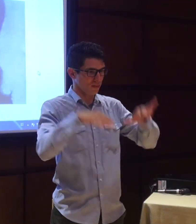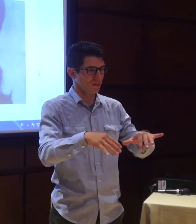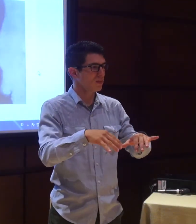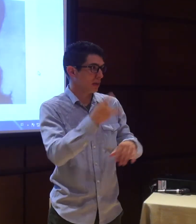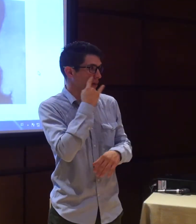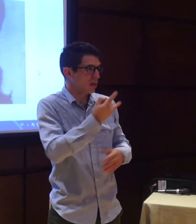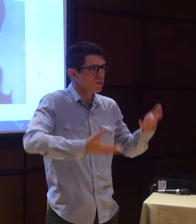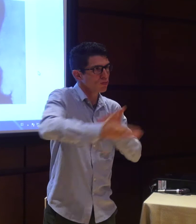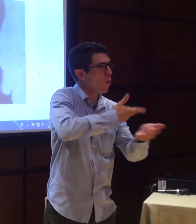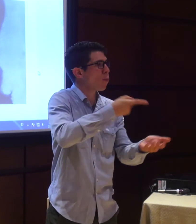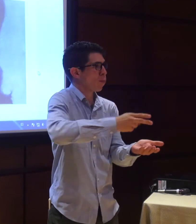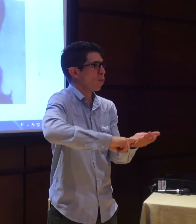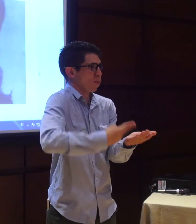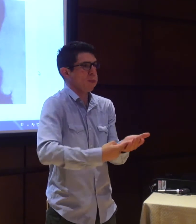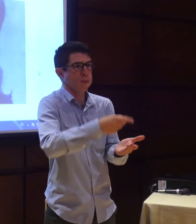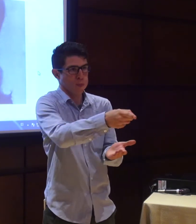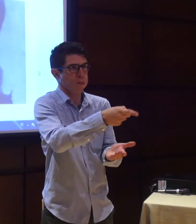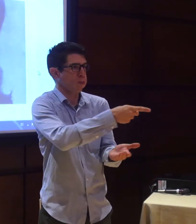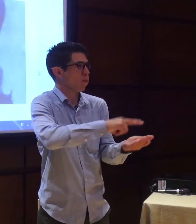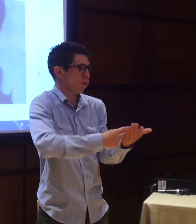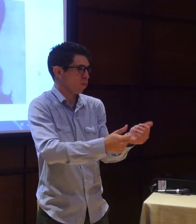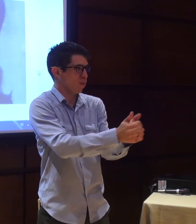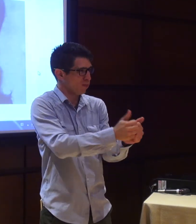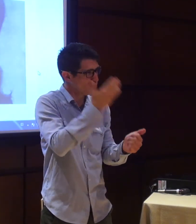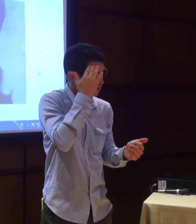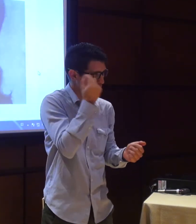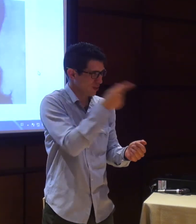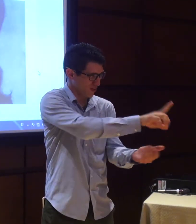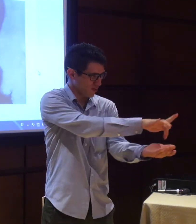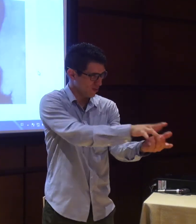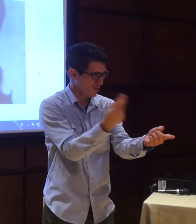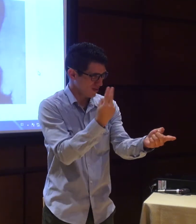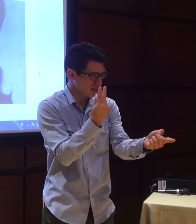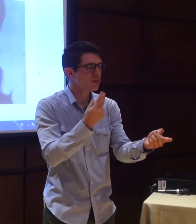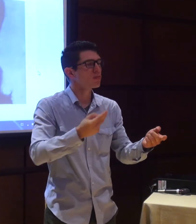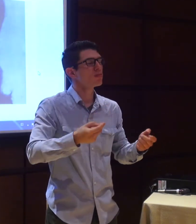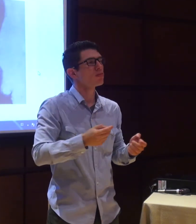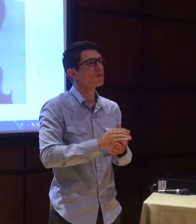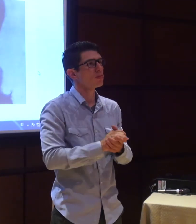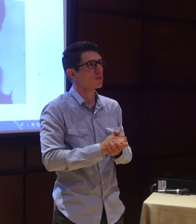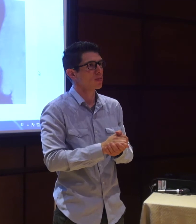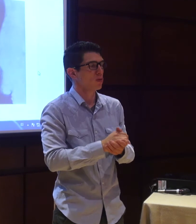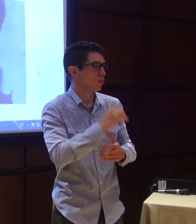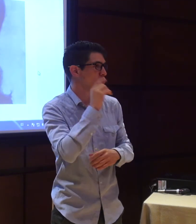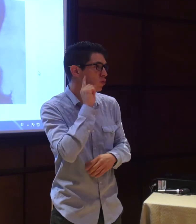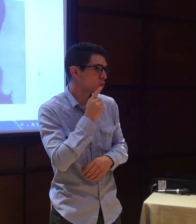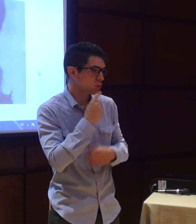Bueno, el pasado viernes tuvimos un espacio muy importante. Ese fue un espacio con servicio de interpretación donde asistieron